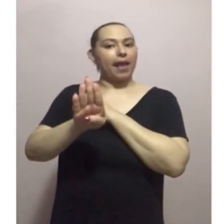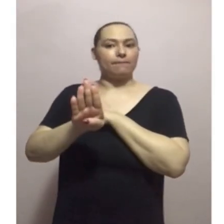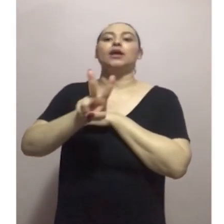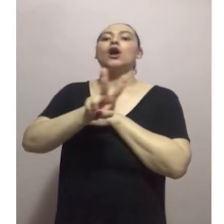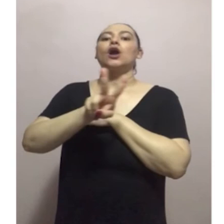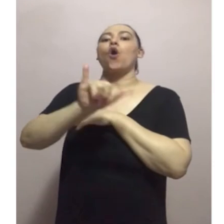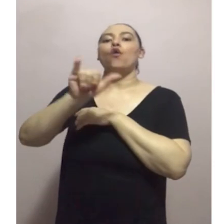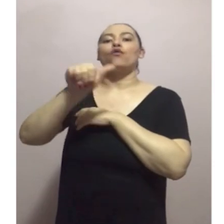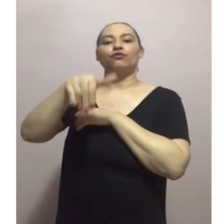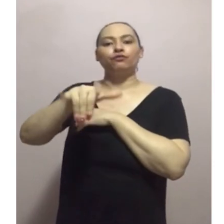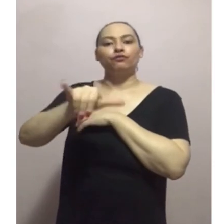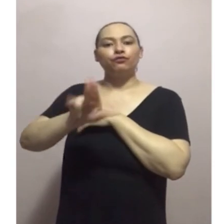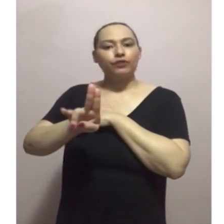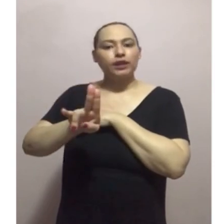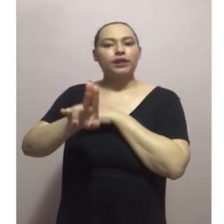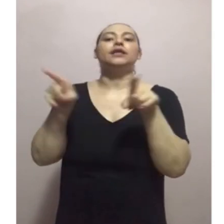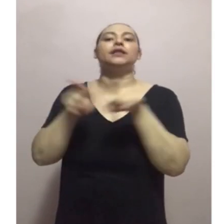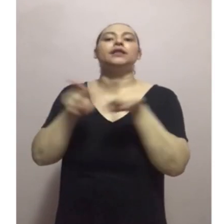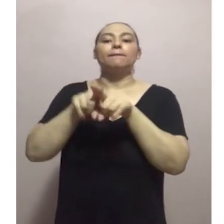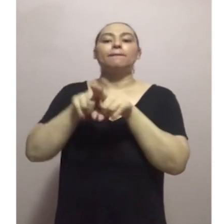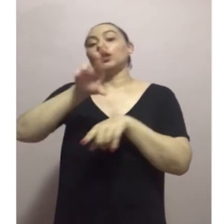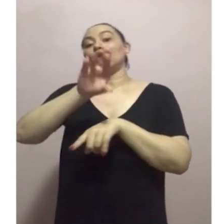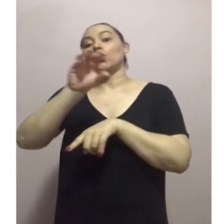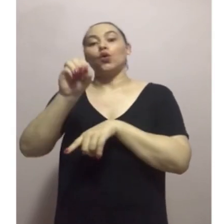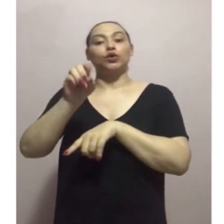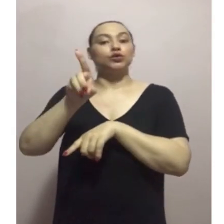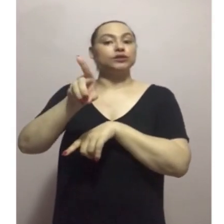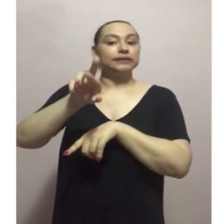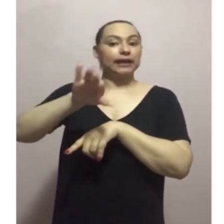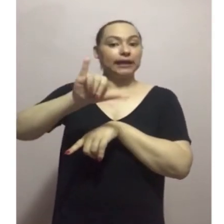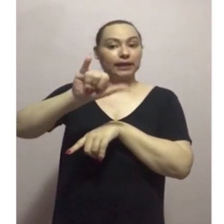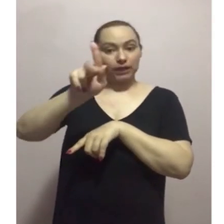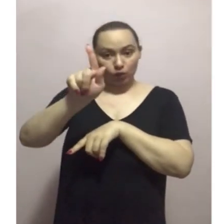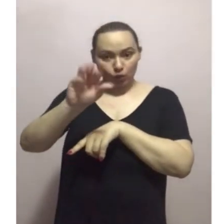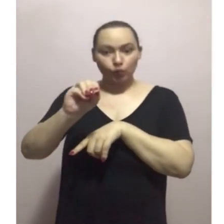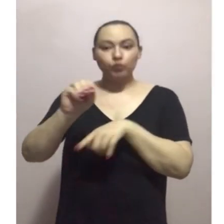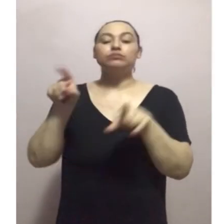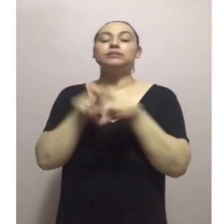Vini Calderoni dividiu com o Rodrigo e tal.